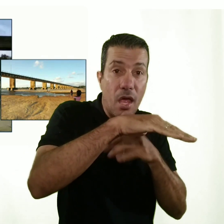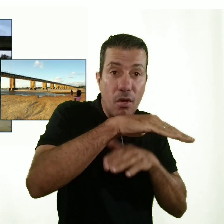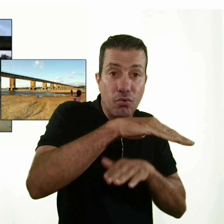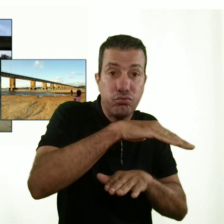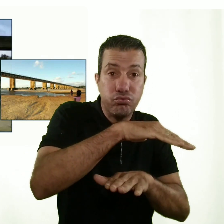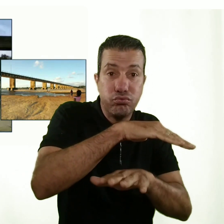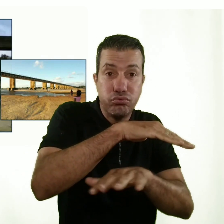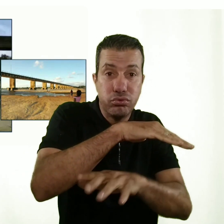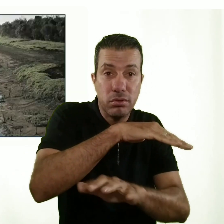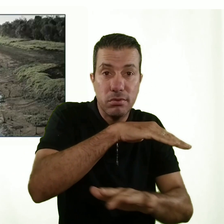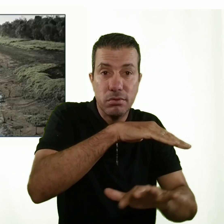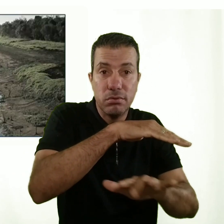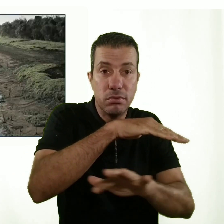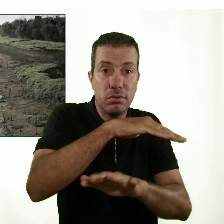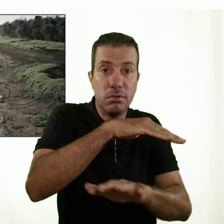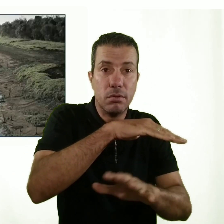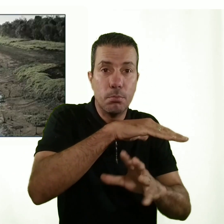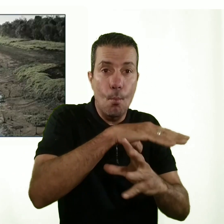Murcharam.